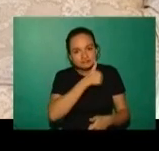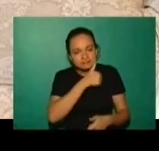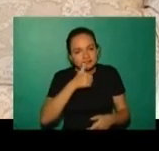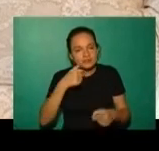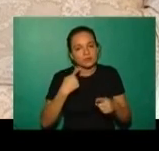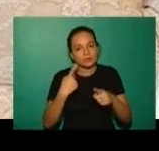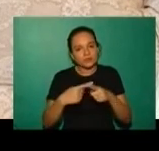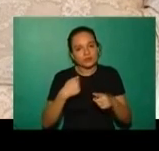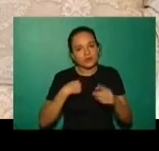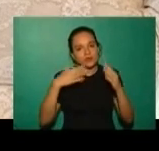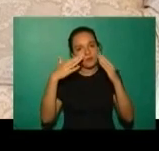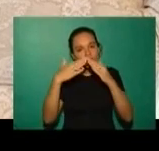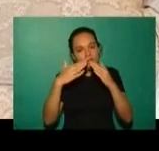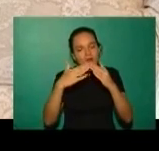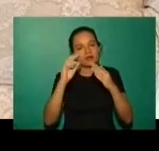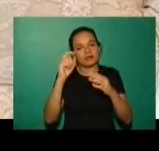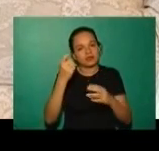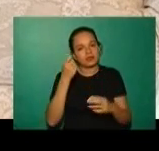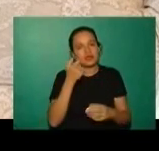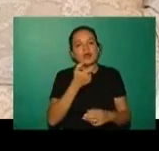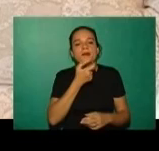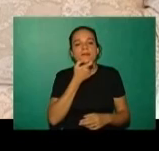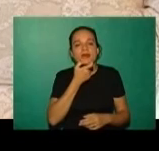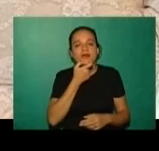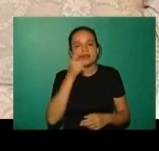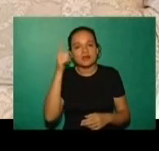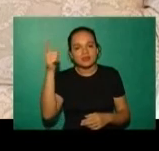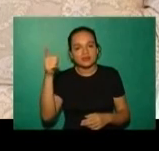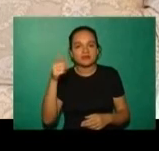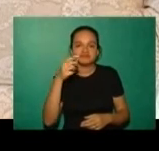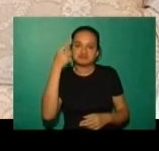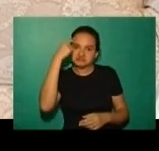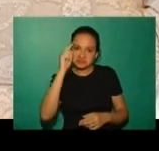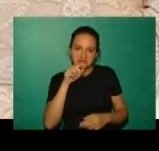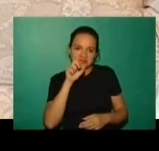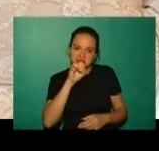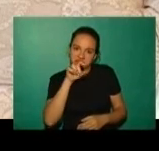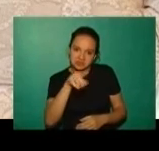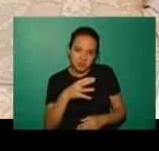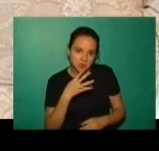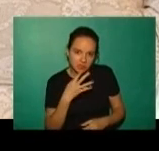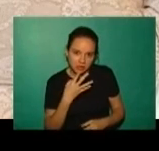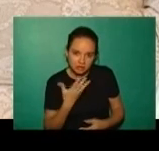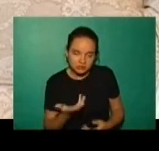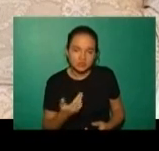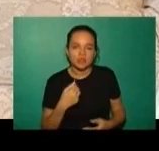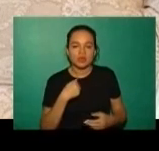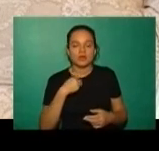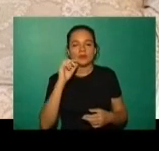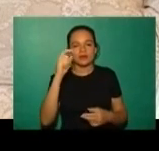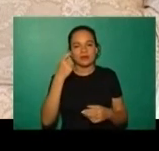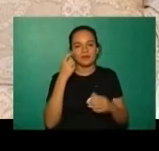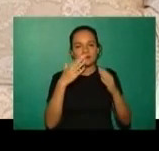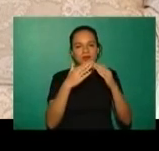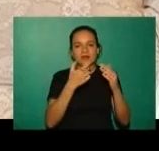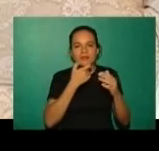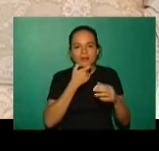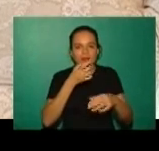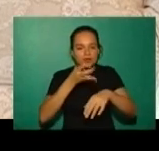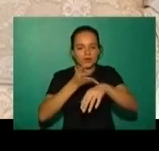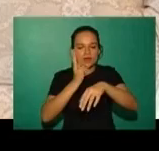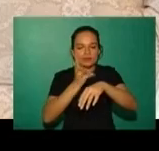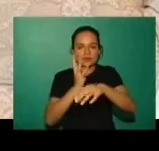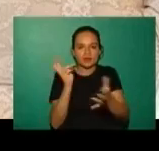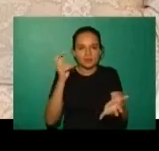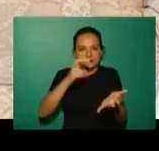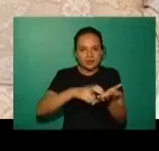luta. Que eu morava no subúrbio nessa época, morava na Penha, não sei se você conhece. Eu saía,